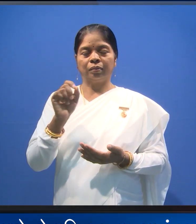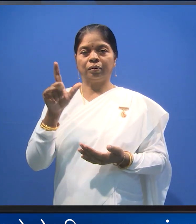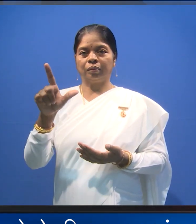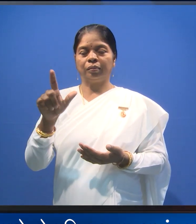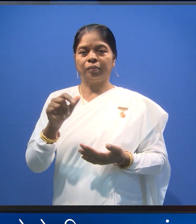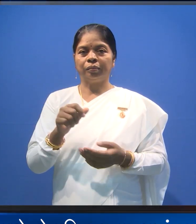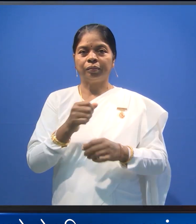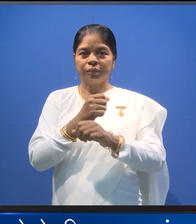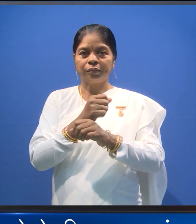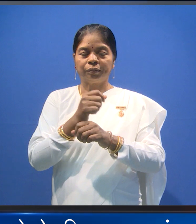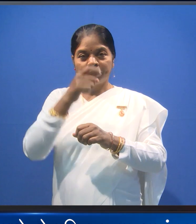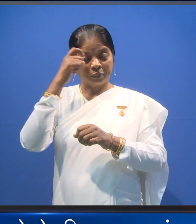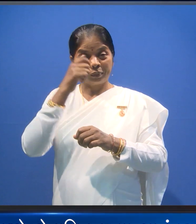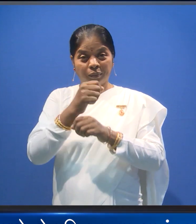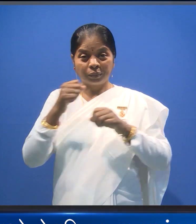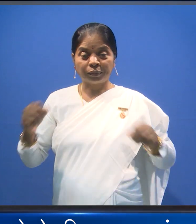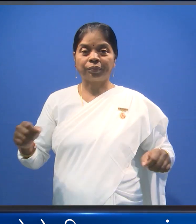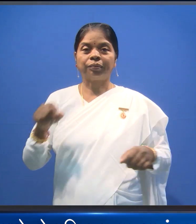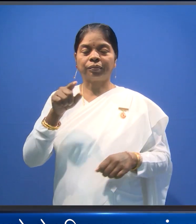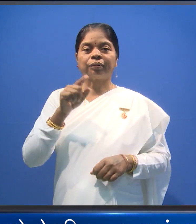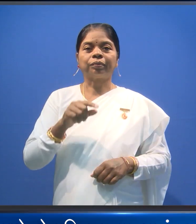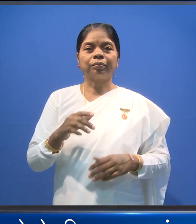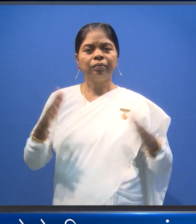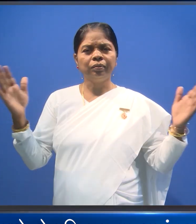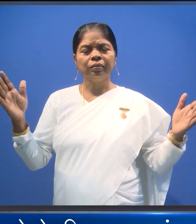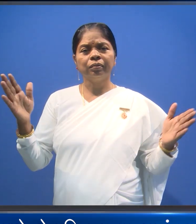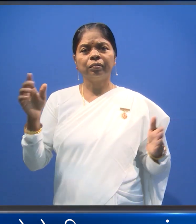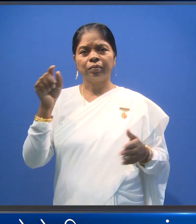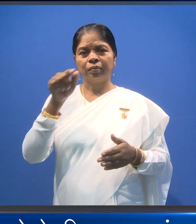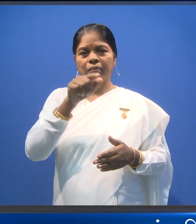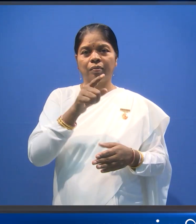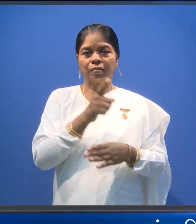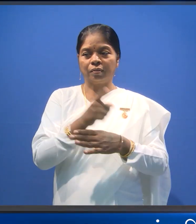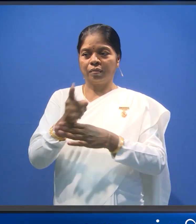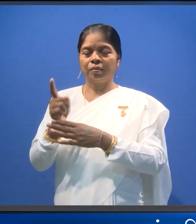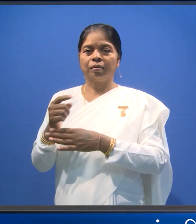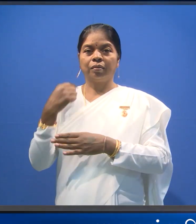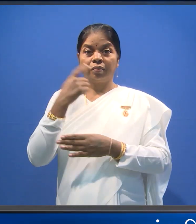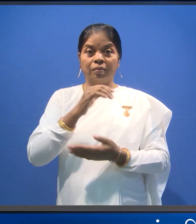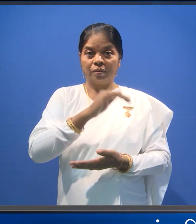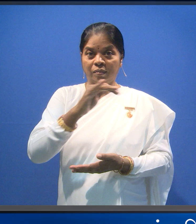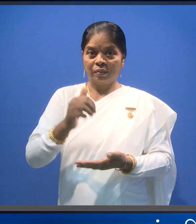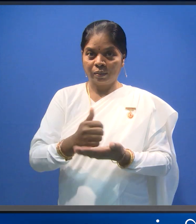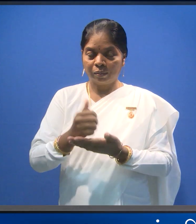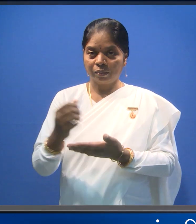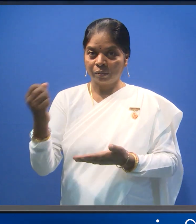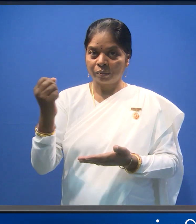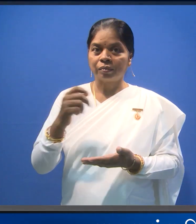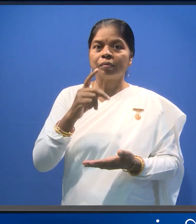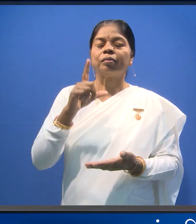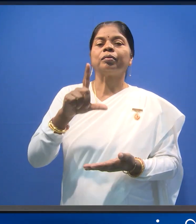2007 सेवानिवृत्त झाल्यानंतर त्यांनी अनेक ठिकाणी शिक्षकाच्या रूपात मुलांना शिकवून सशक्त